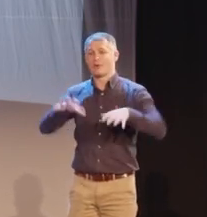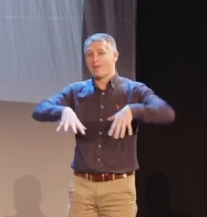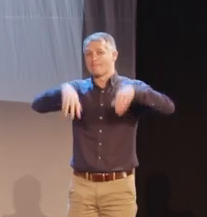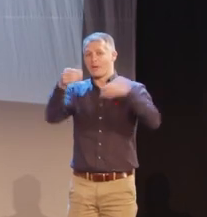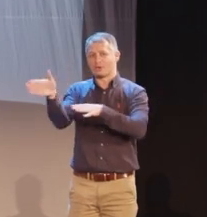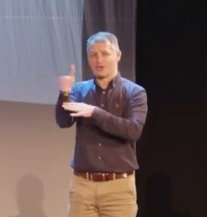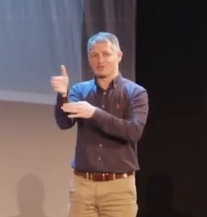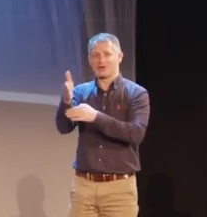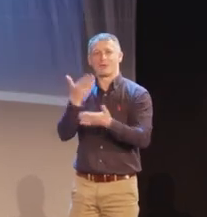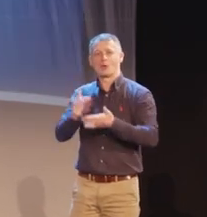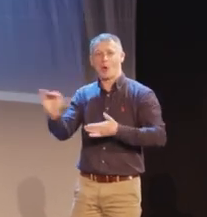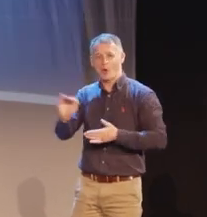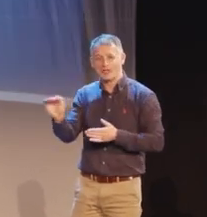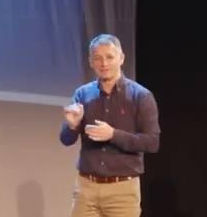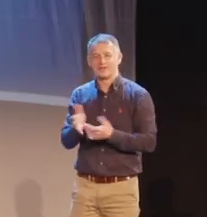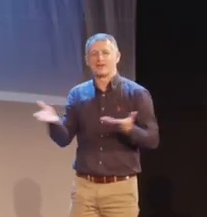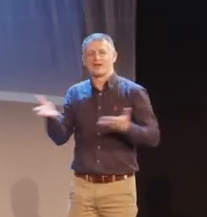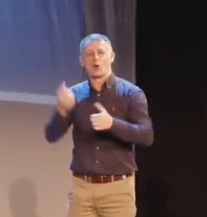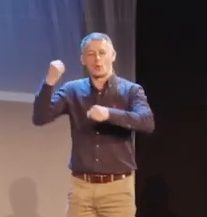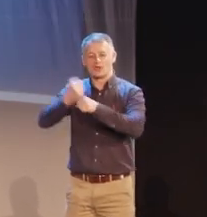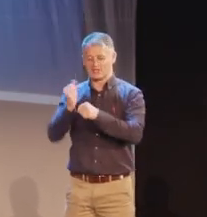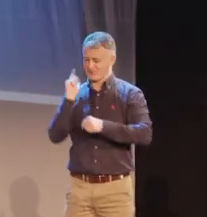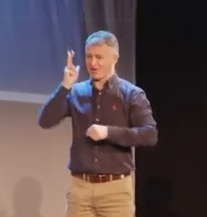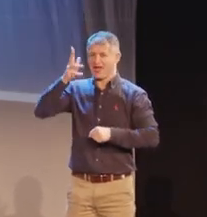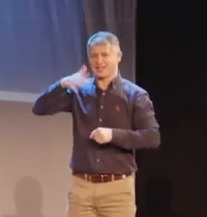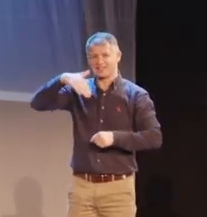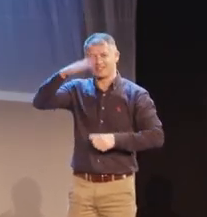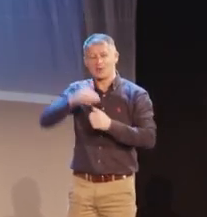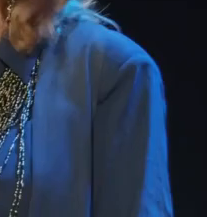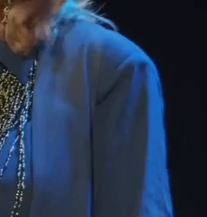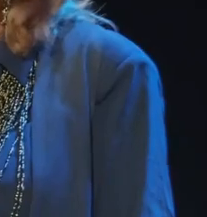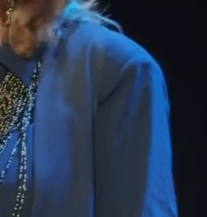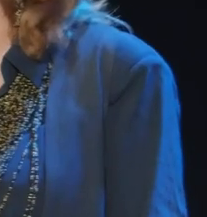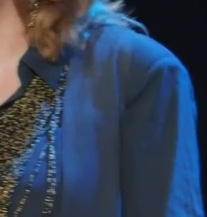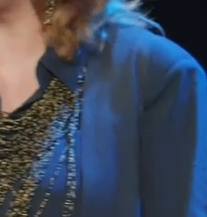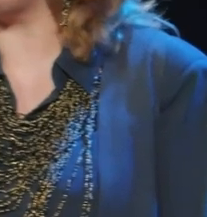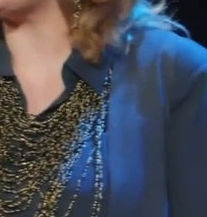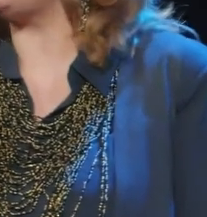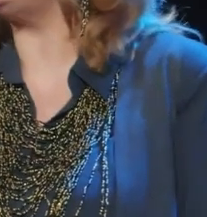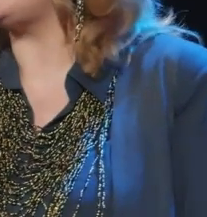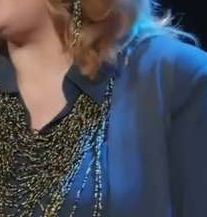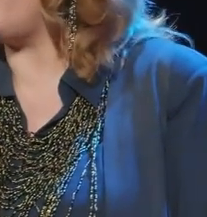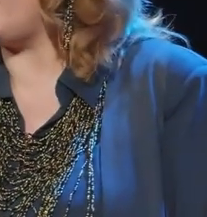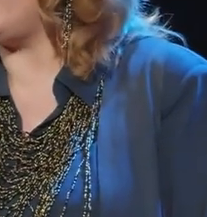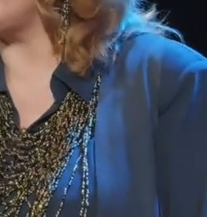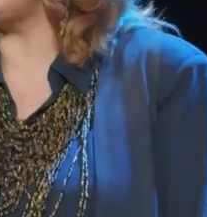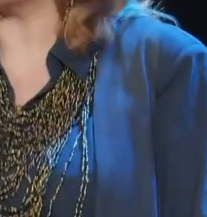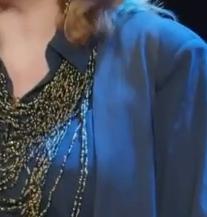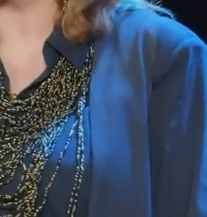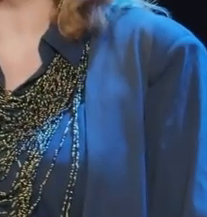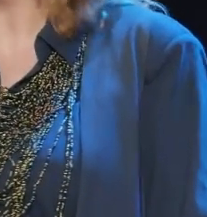al Copiilor care lucrează zi de zi cu acești copii care vor un învățământ